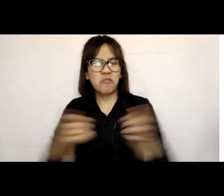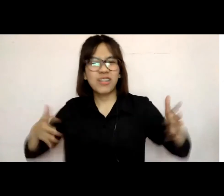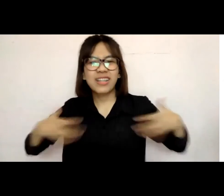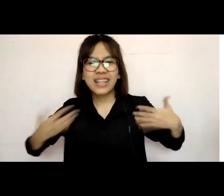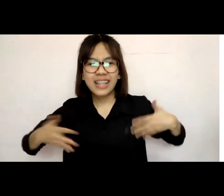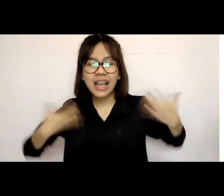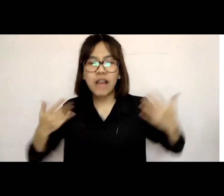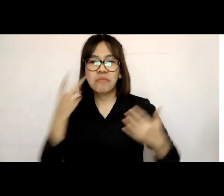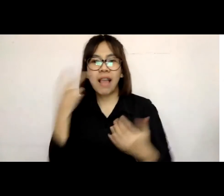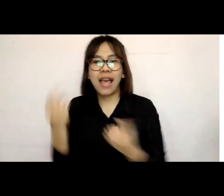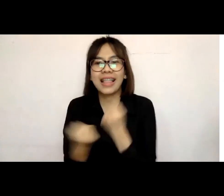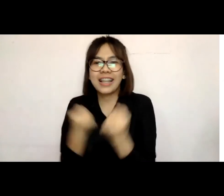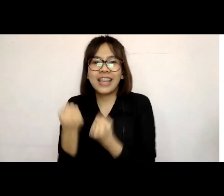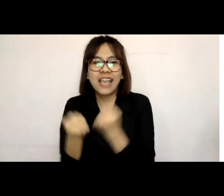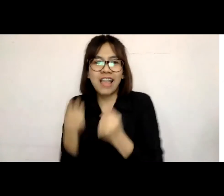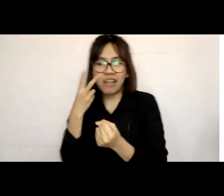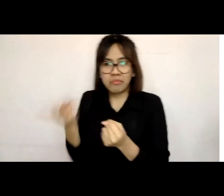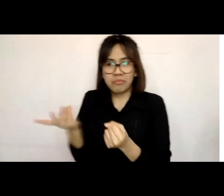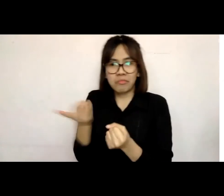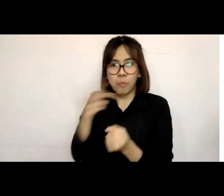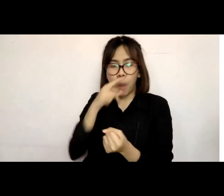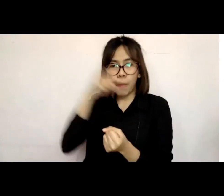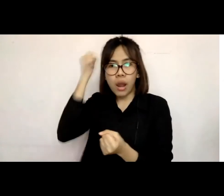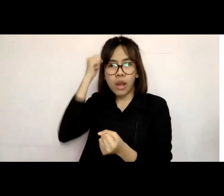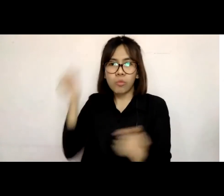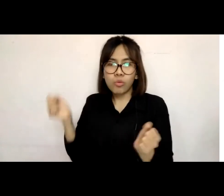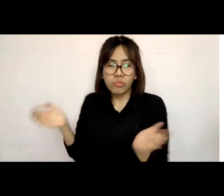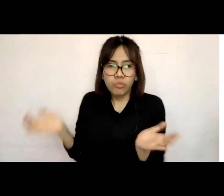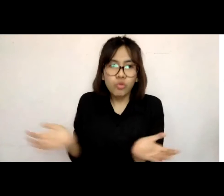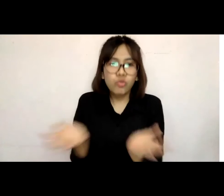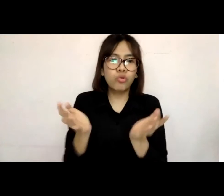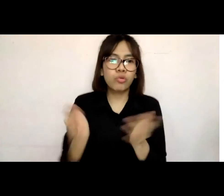dari kepala sekolah dari 1.240